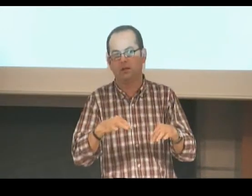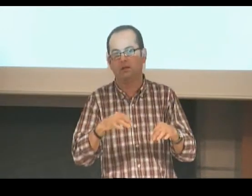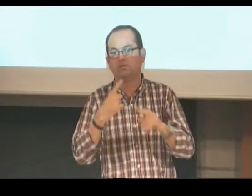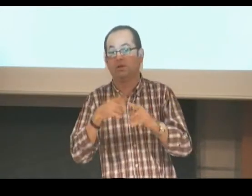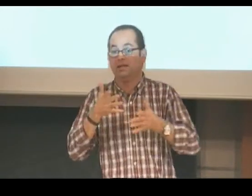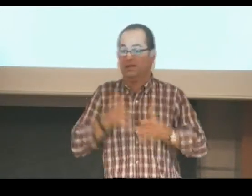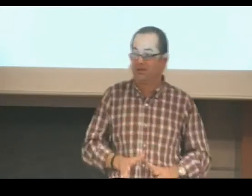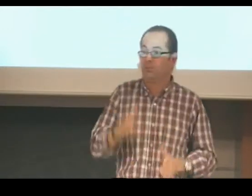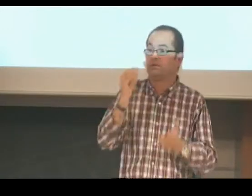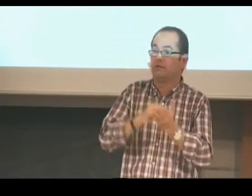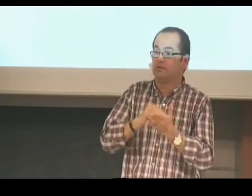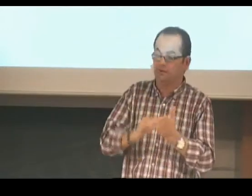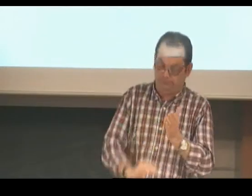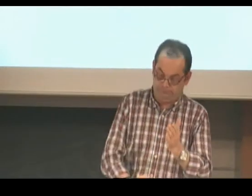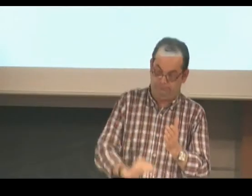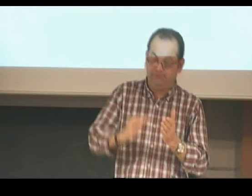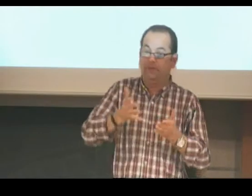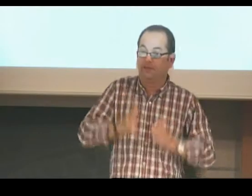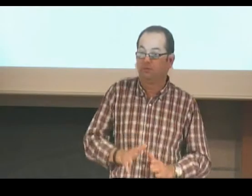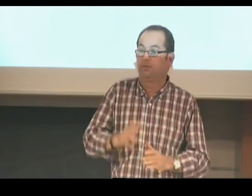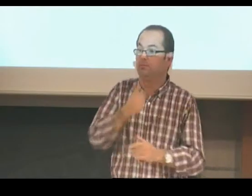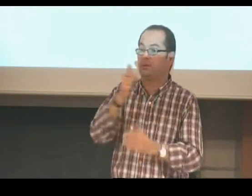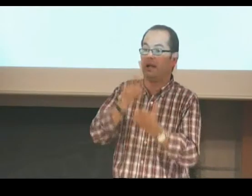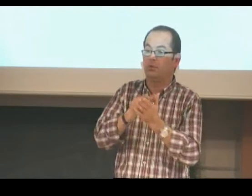Ha de ser la seva llengua materna.